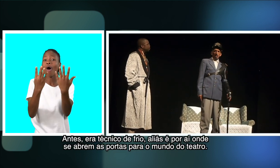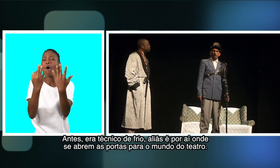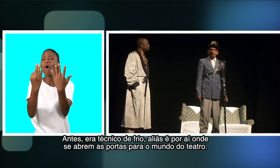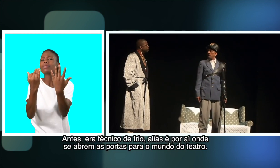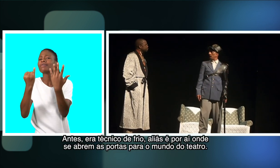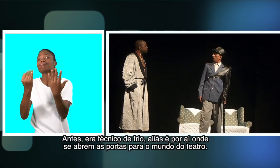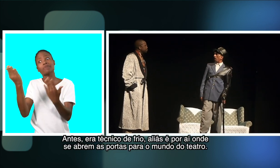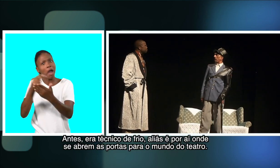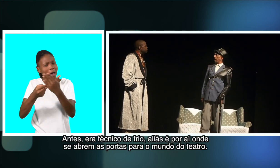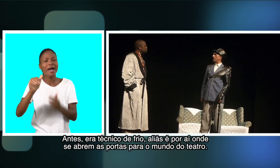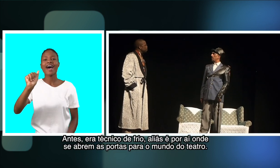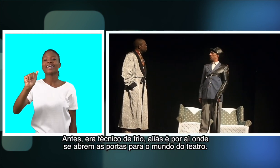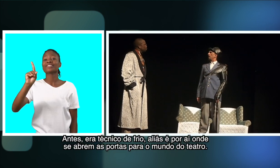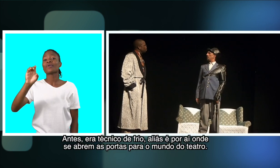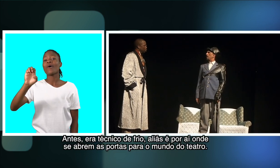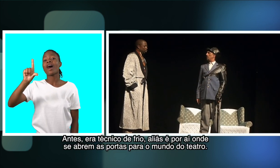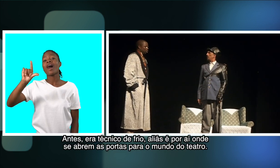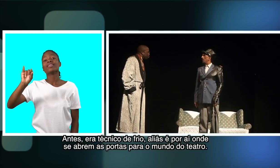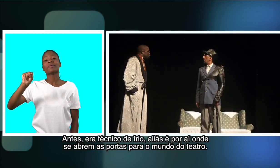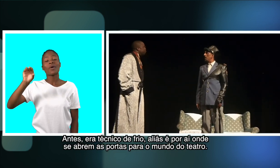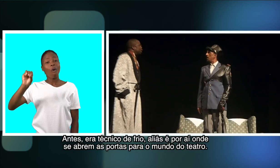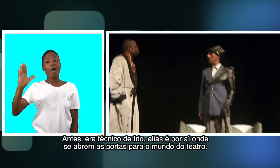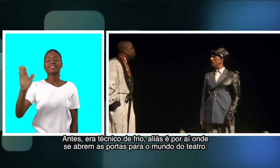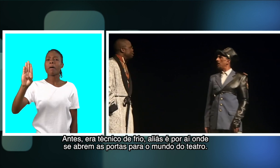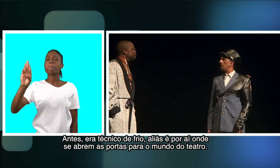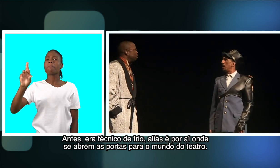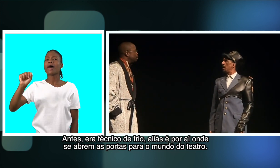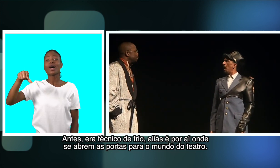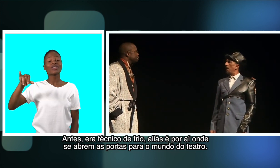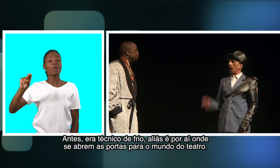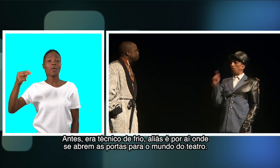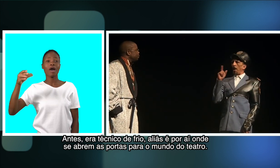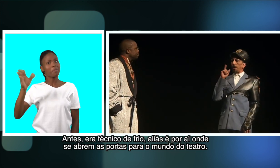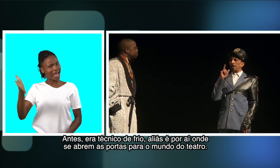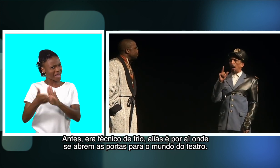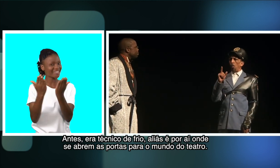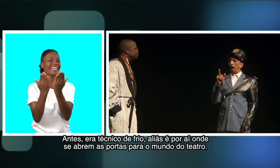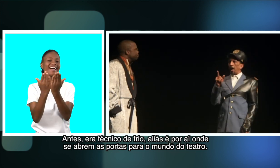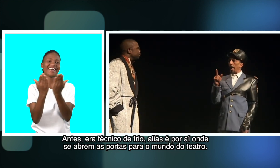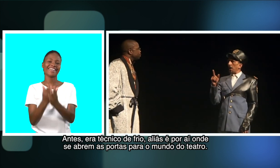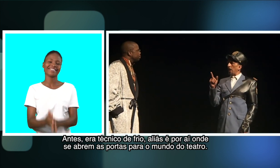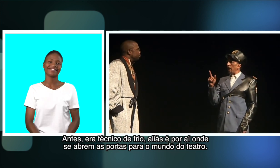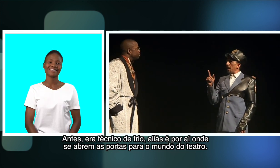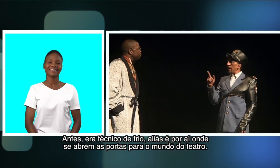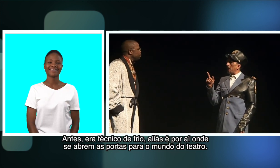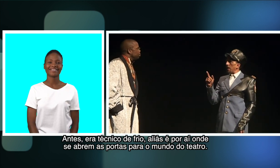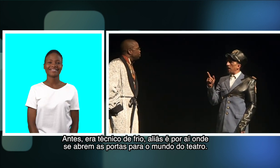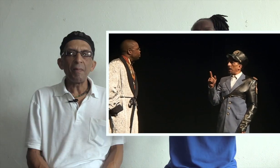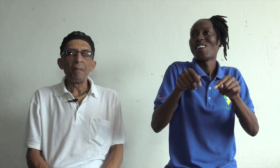técnico de frio. Aliás, é por aí onde se abrem as portas para o mundo do teatro.